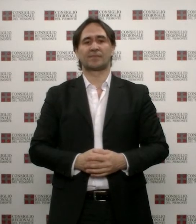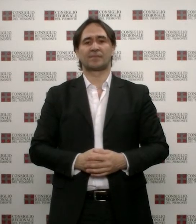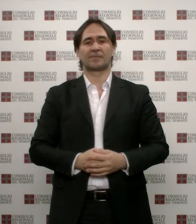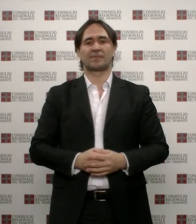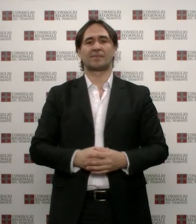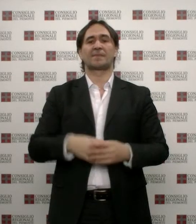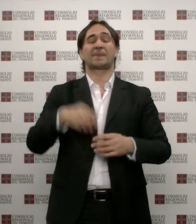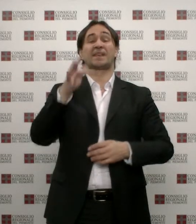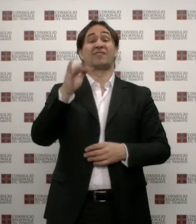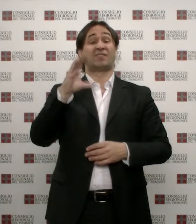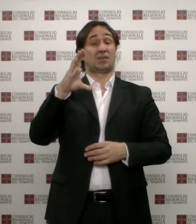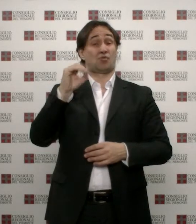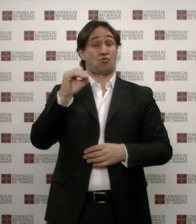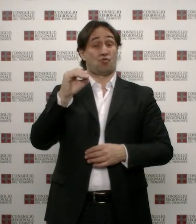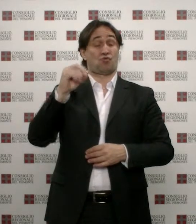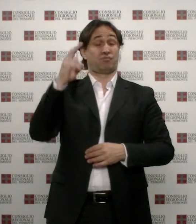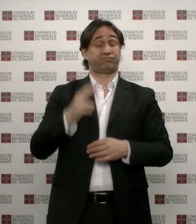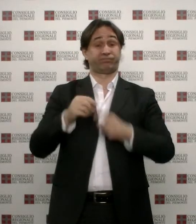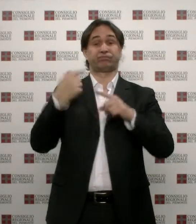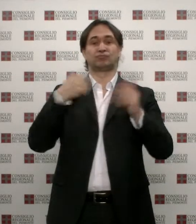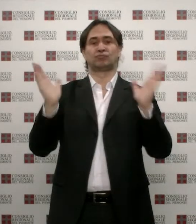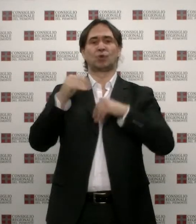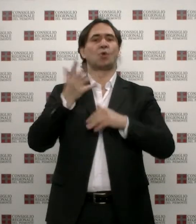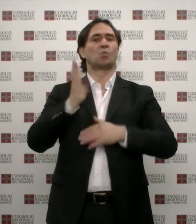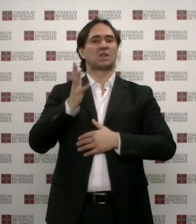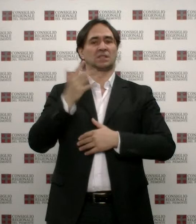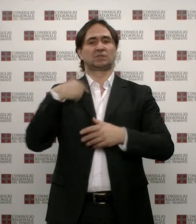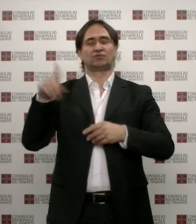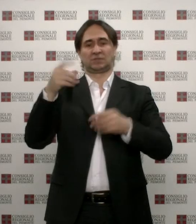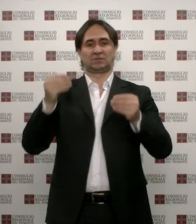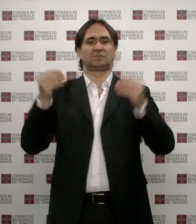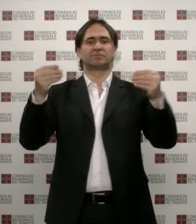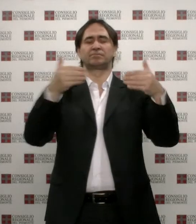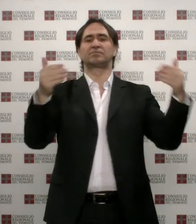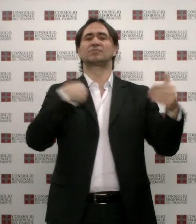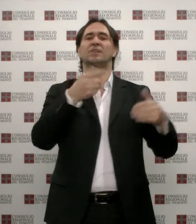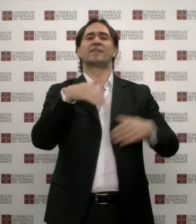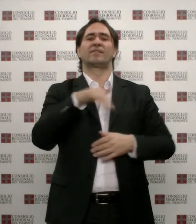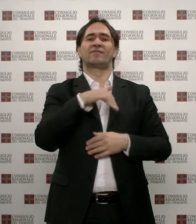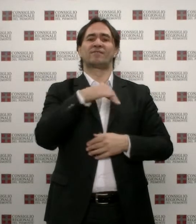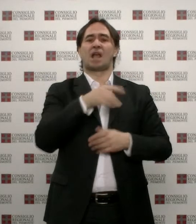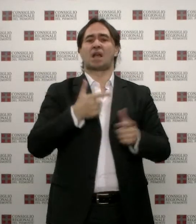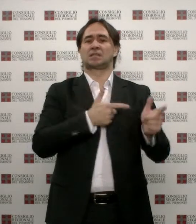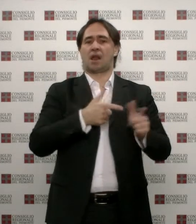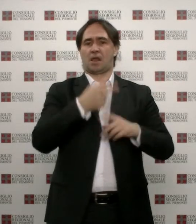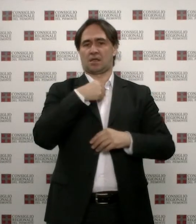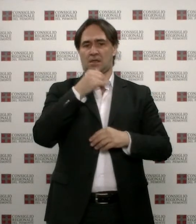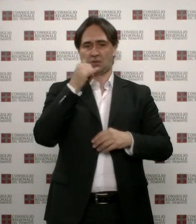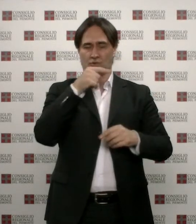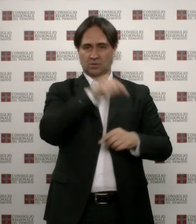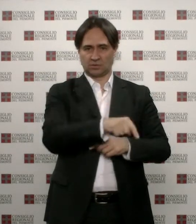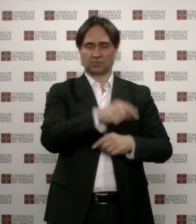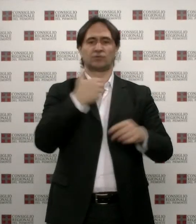15 opere del maestro Ettore Fico sono esposte fino al 6 aprile all'ufficio Relazioni con il Pubblico di Via Arsenale a Torino. Si tratta